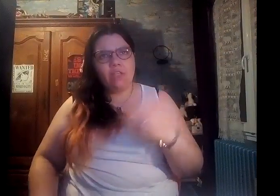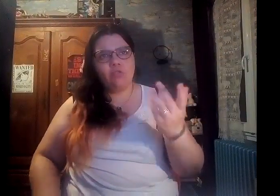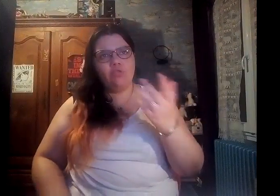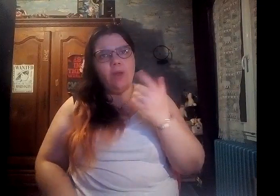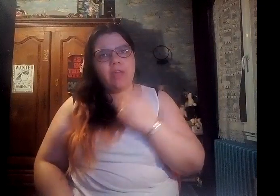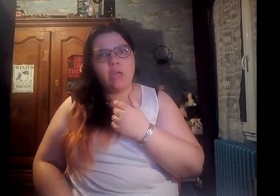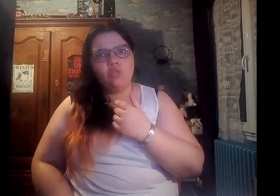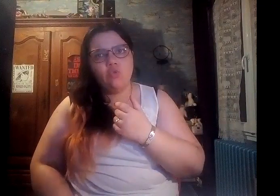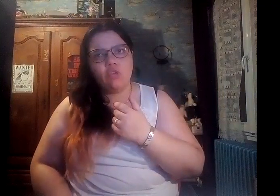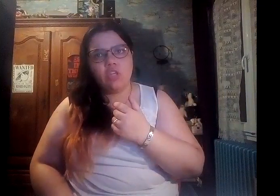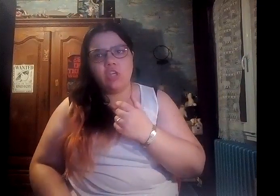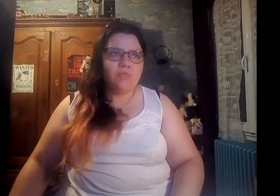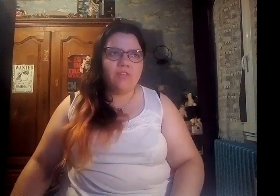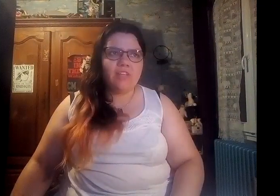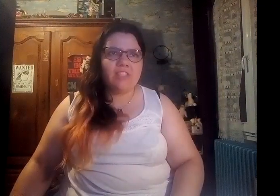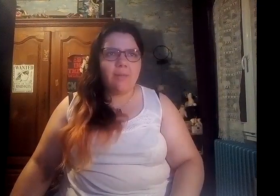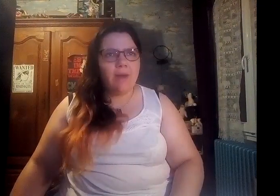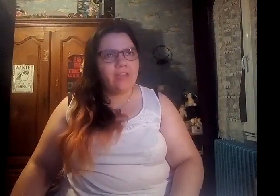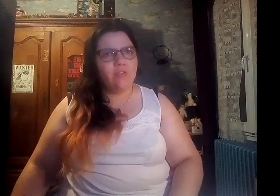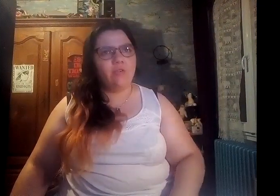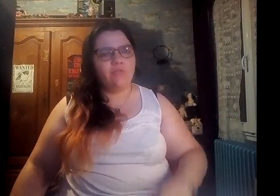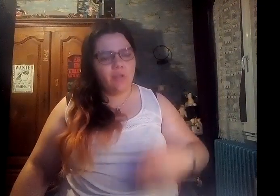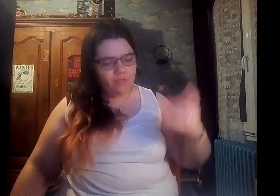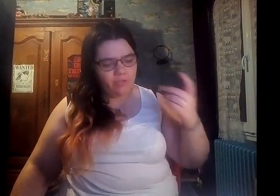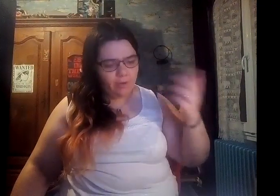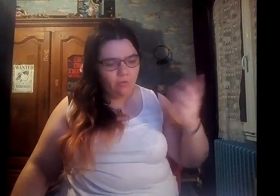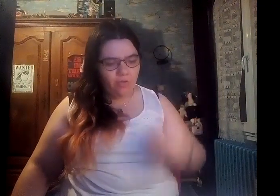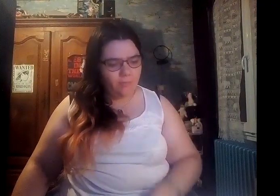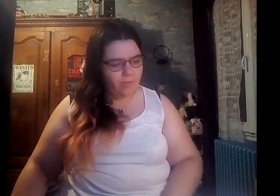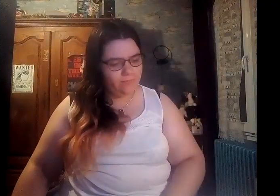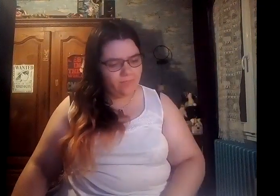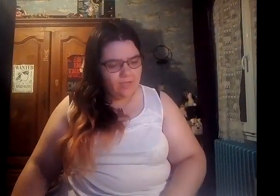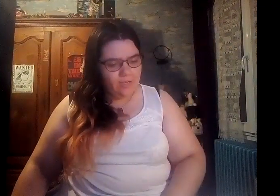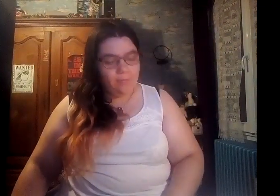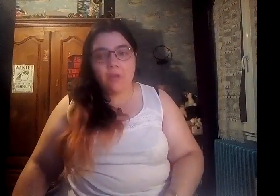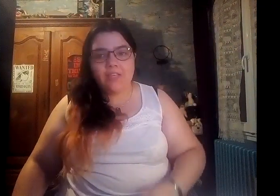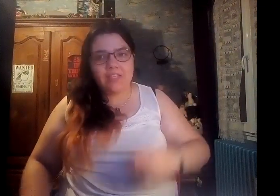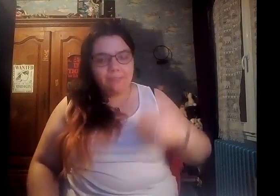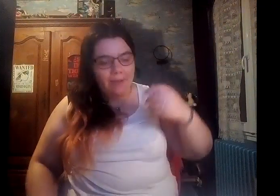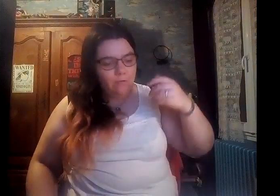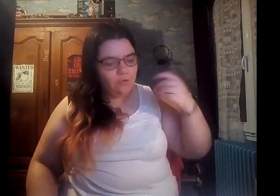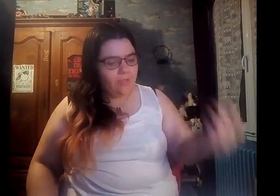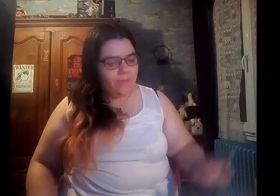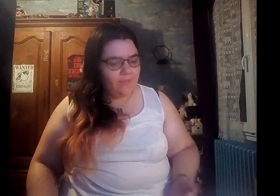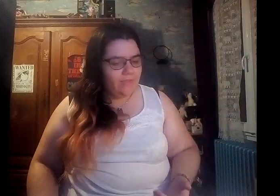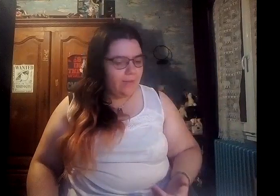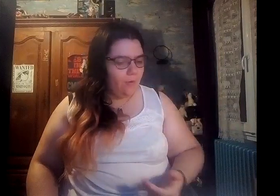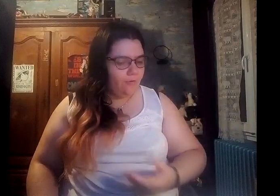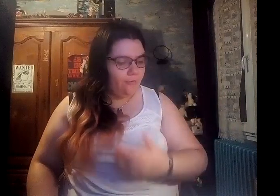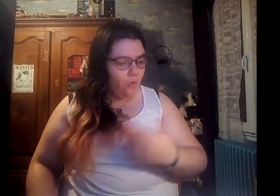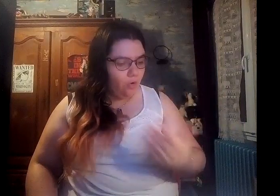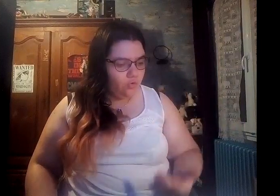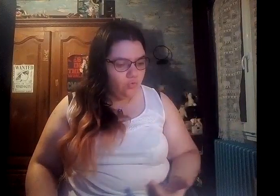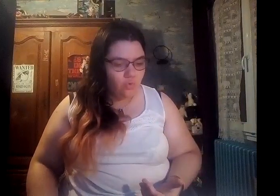que je parlerai à jour des diverses timeline dans fnaf je sais pas on verra bien bon n'hésitez pas à me donner bien évidemment vos retours